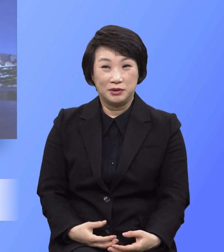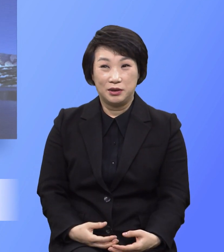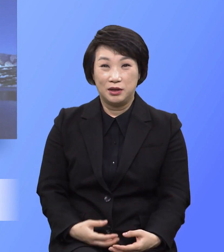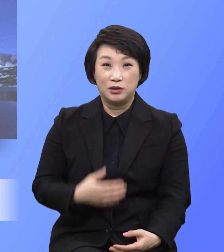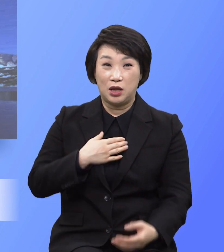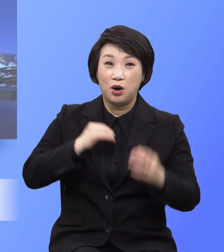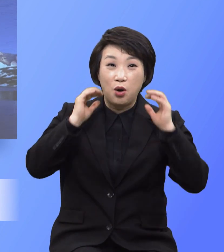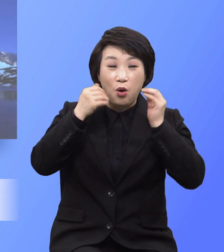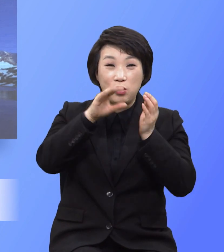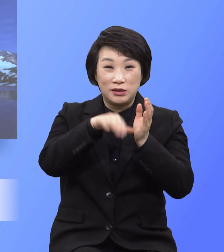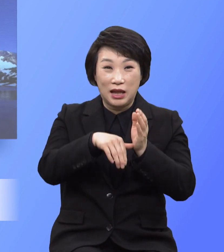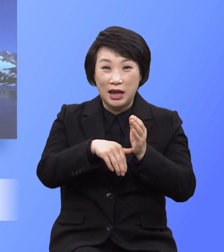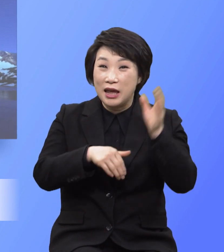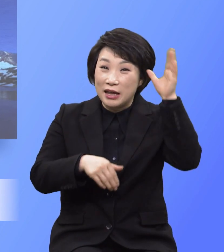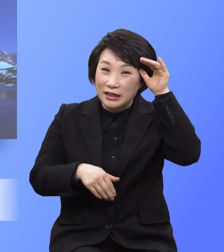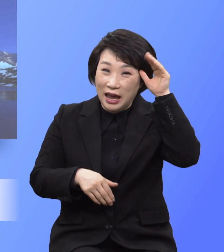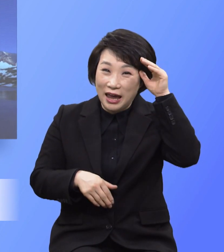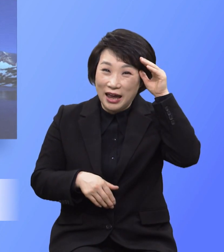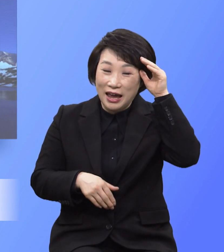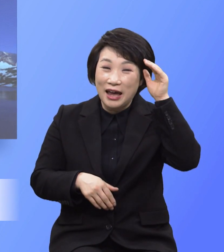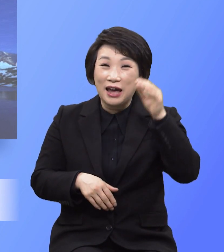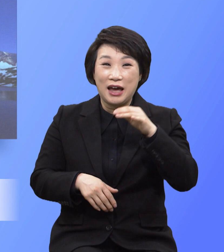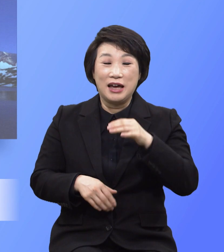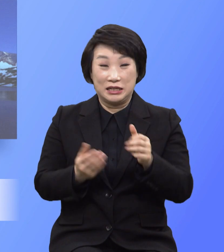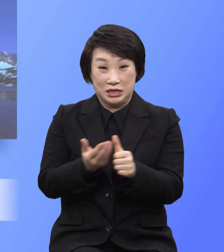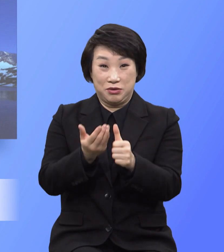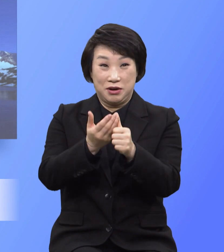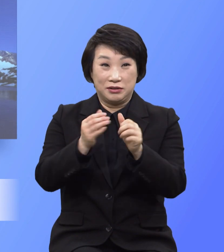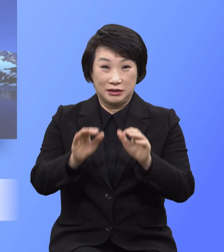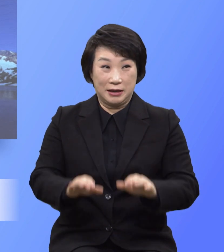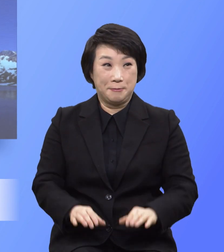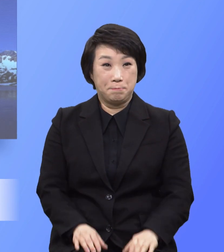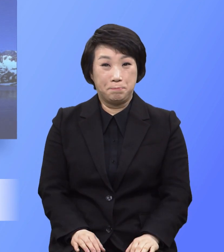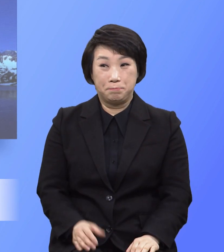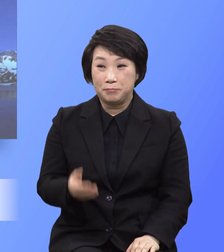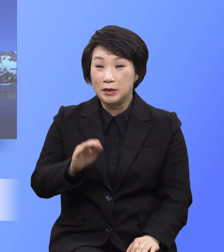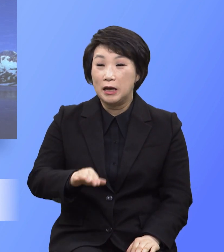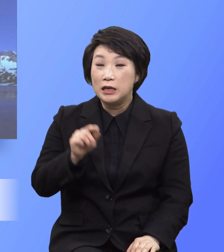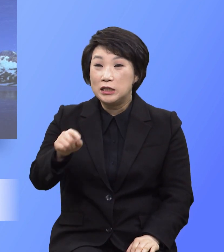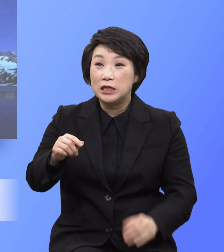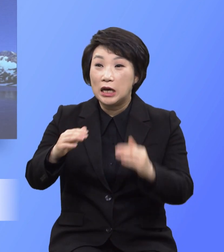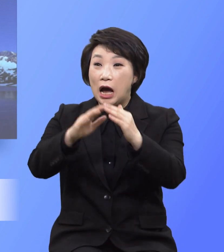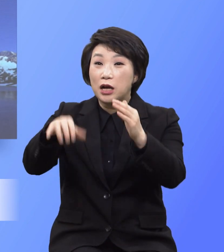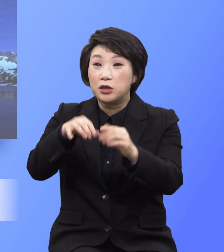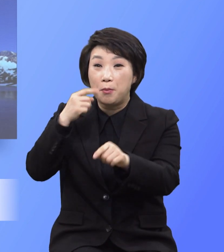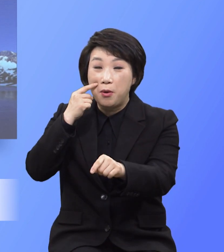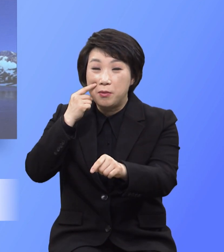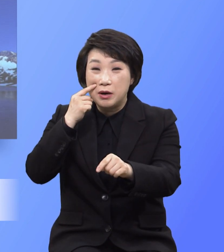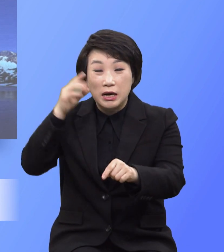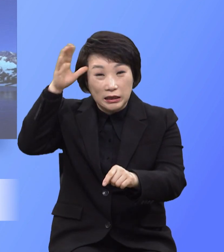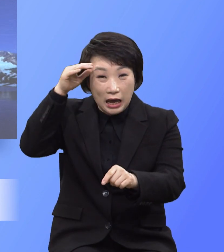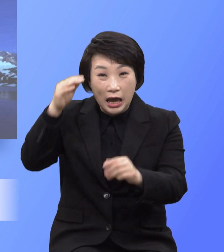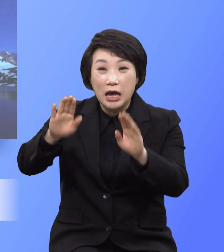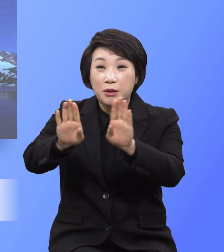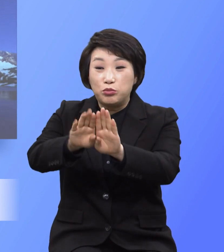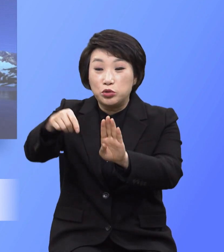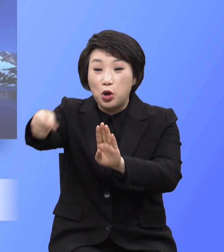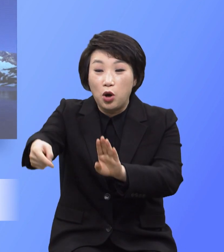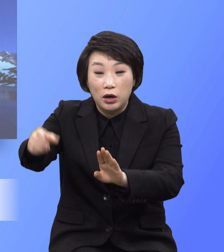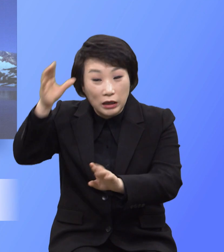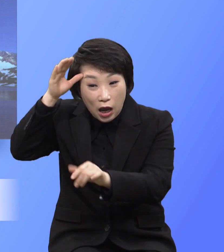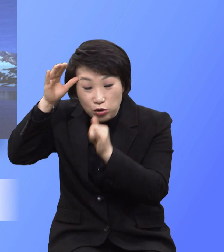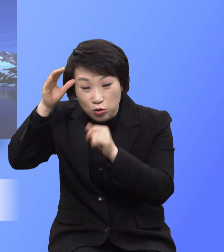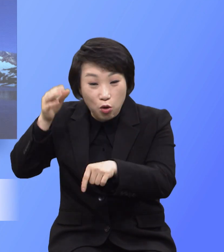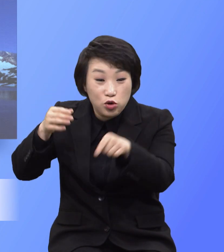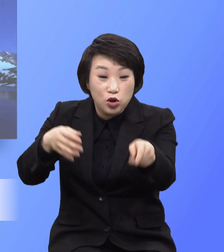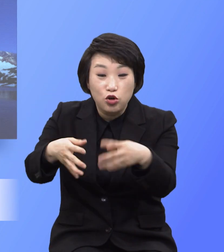우리가 어렸을 때는 개를 새빠뜨라고 불렀거든요. 그 개를 그냥 대문 앞에 놓고 이쪽